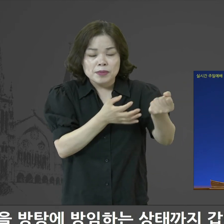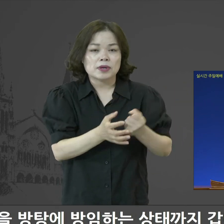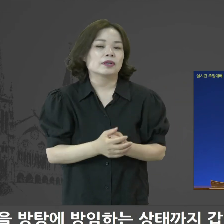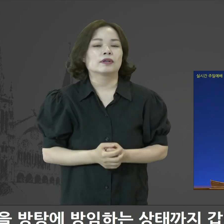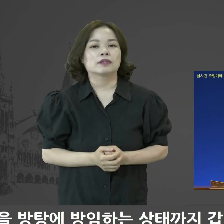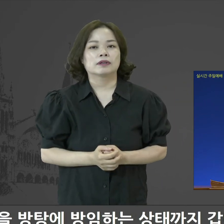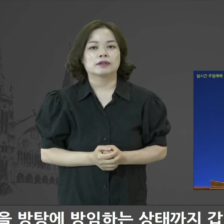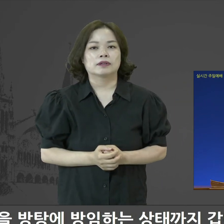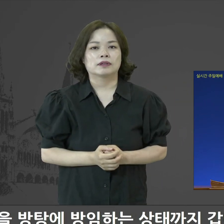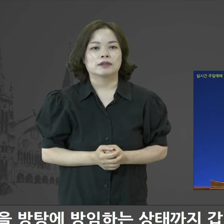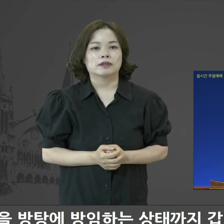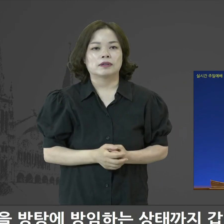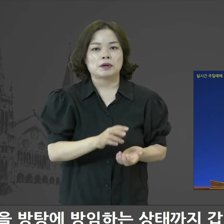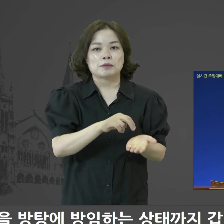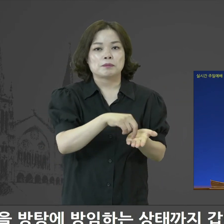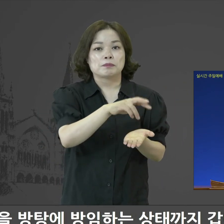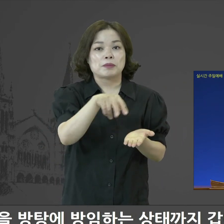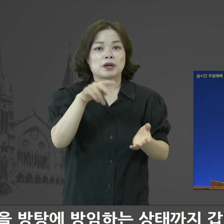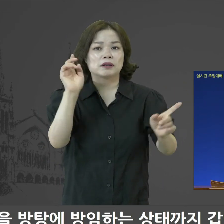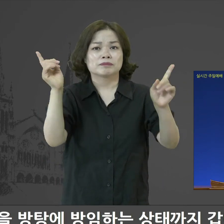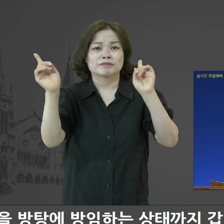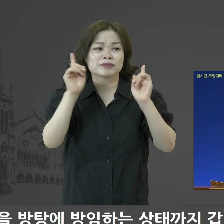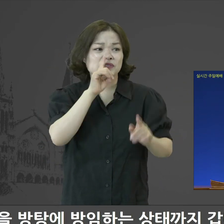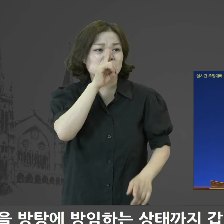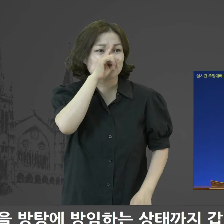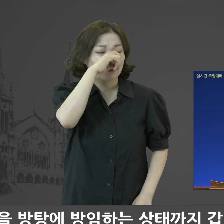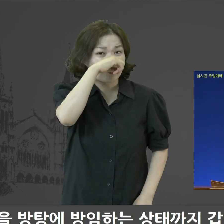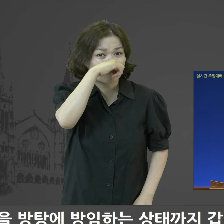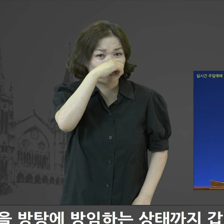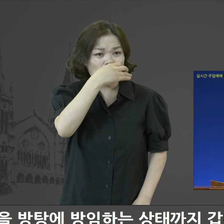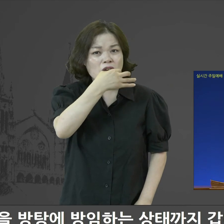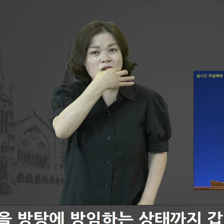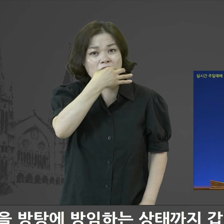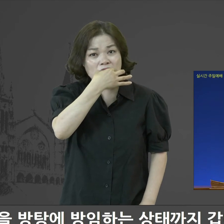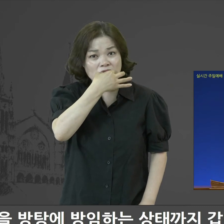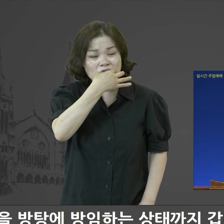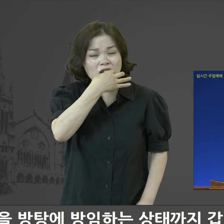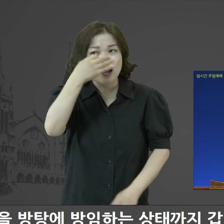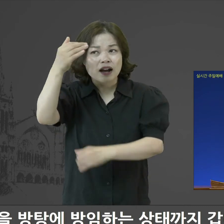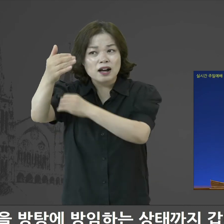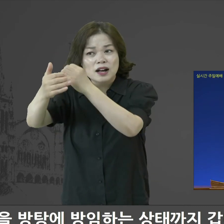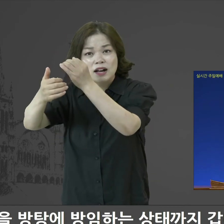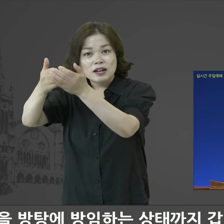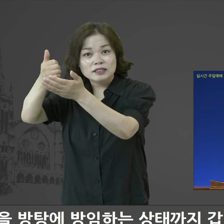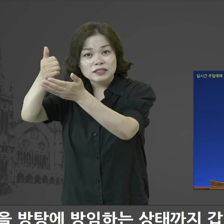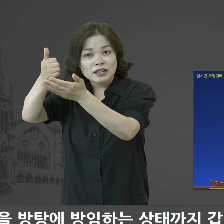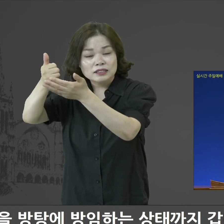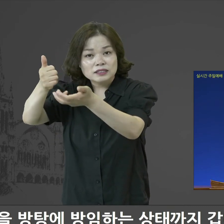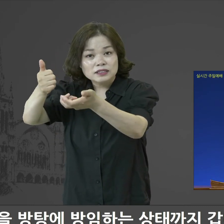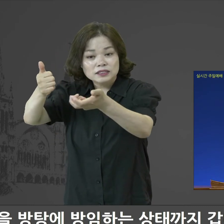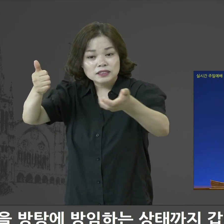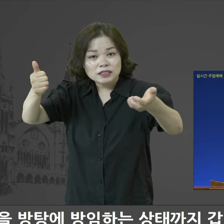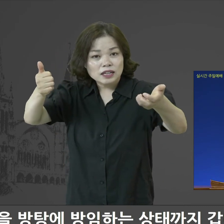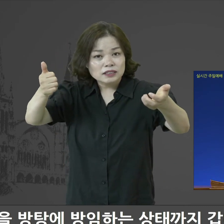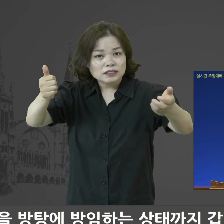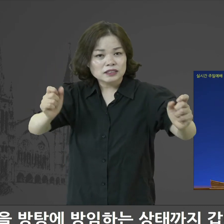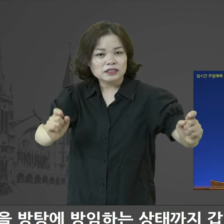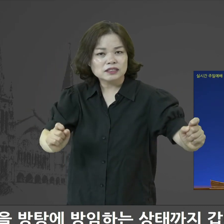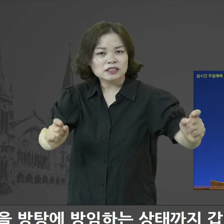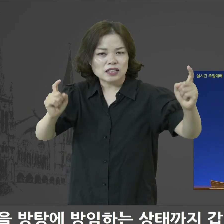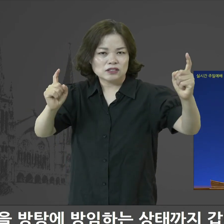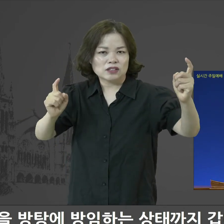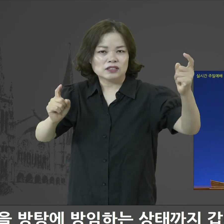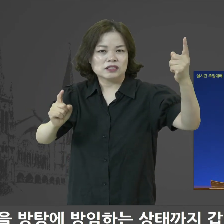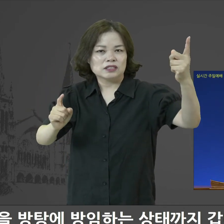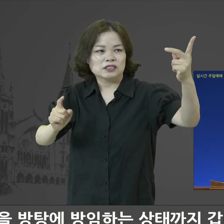요 방탕, 더러운 것, 욕심, 요게 하나님을 떠나서 대적하는